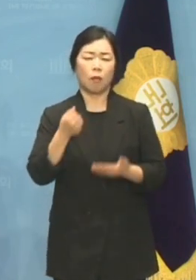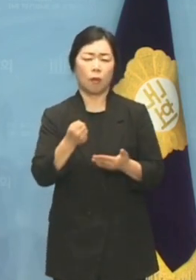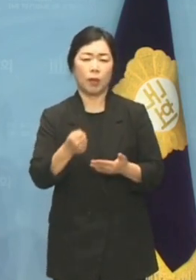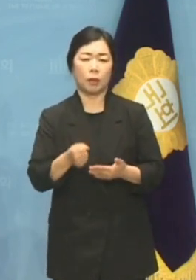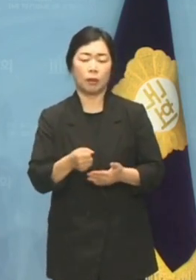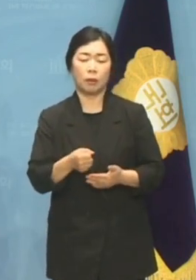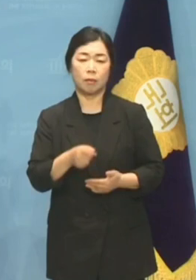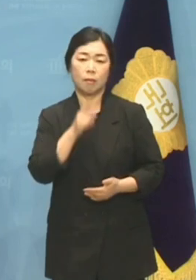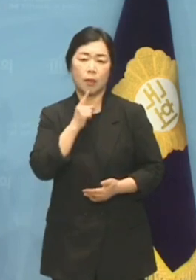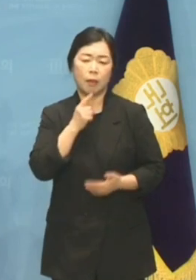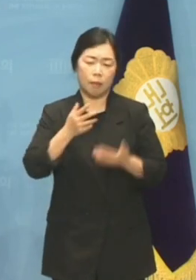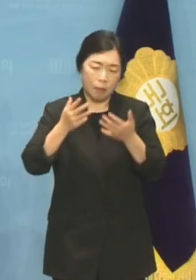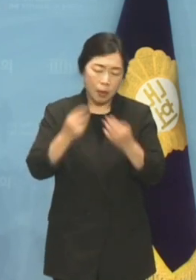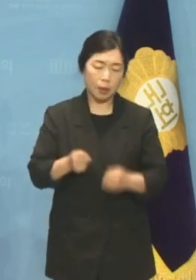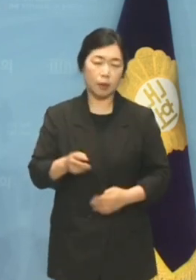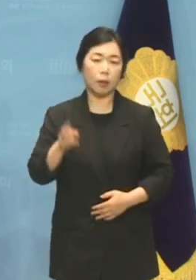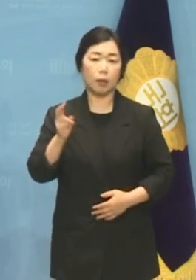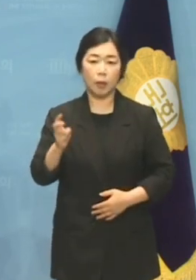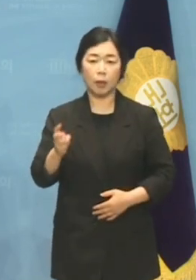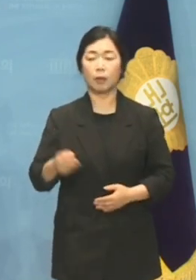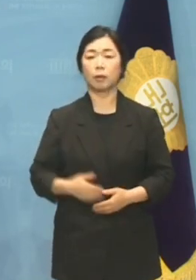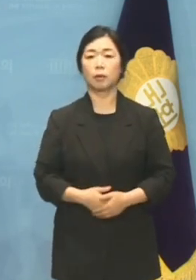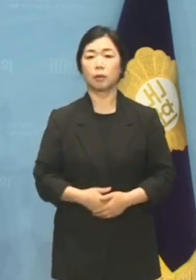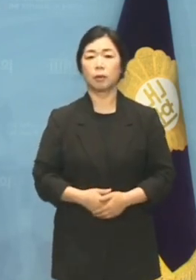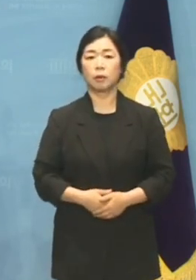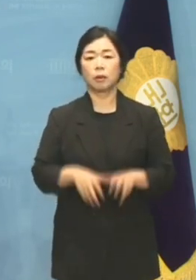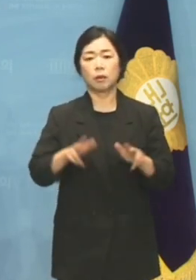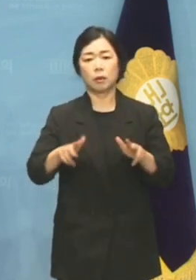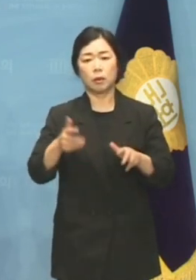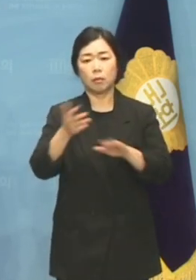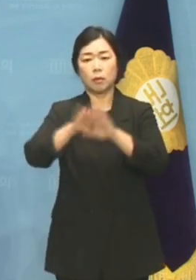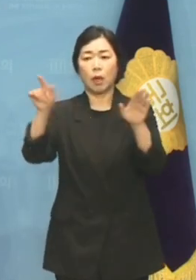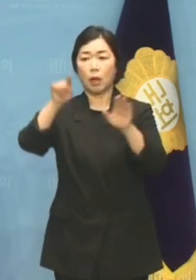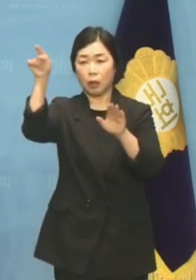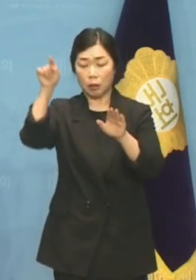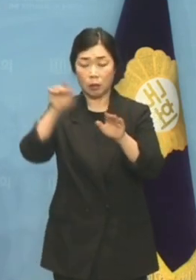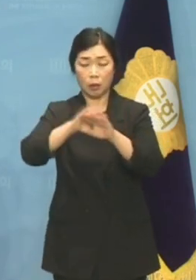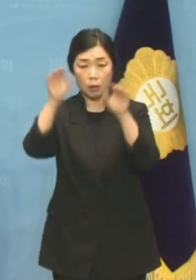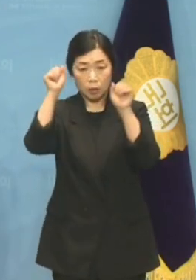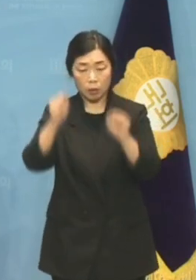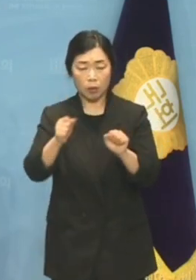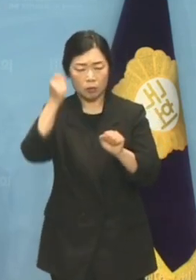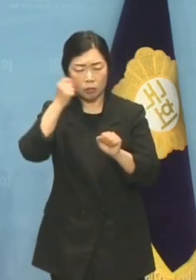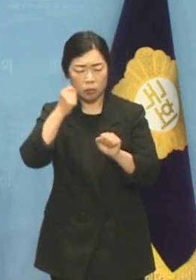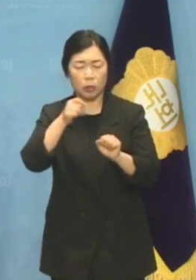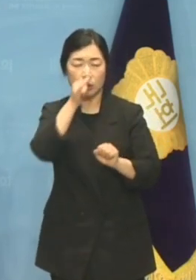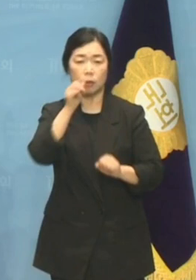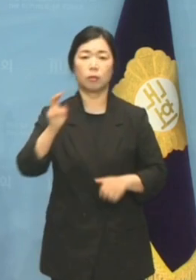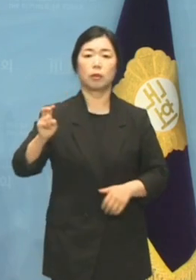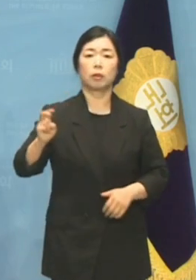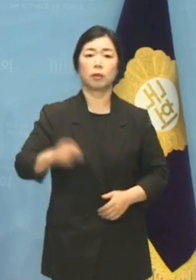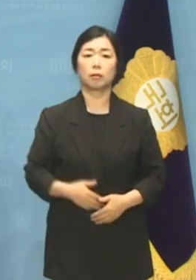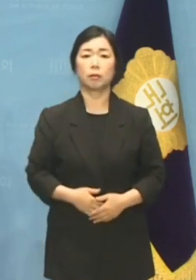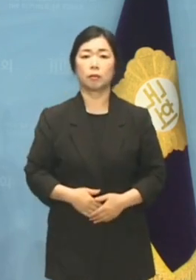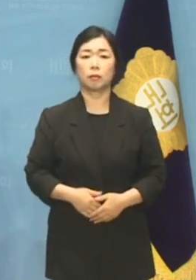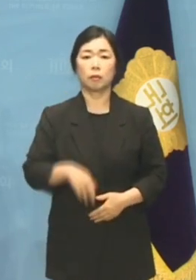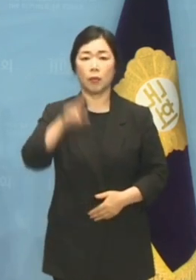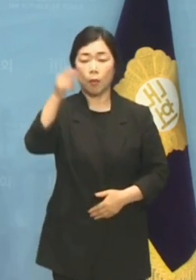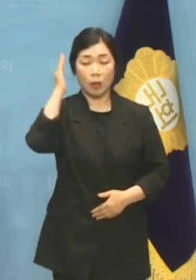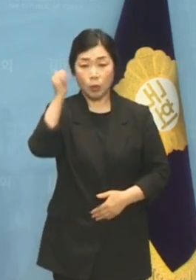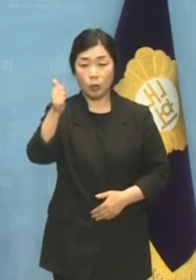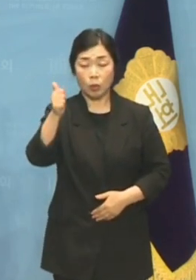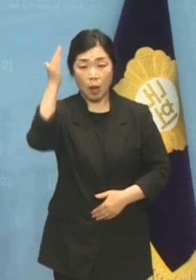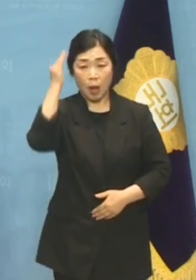원망 섞인 말씀을 하면서 땅을 치고 울고 계실 것이라고 생각합니다. 박정희 대통령도 한일